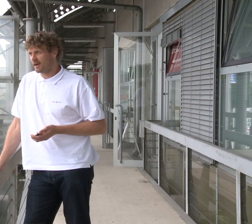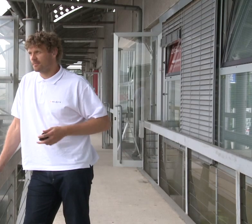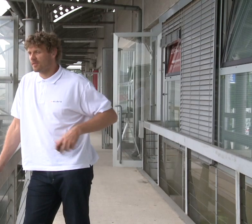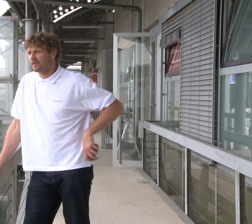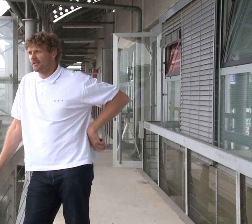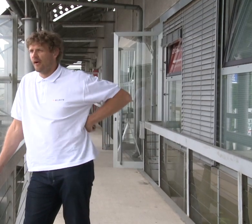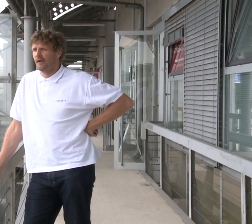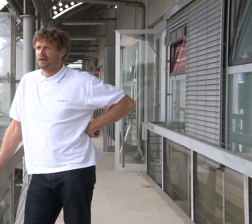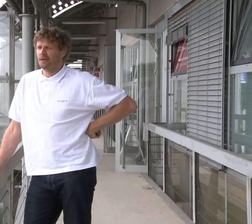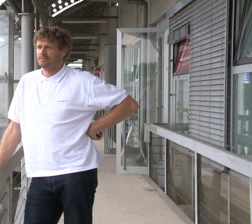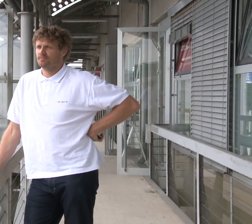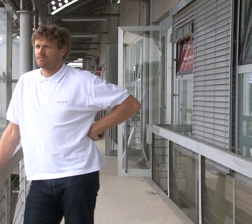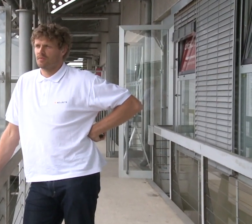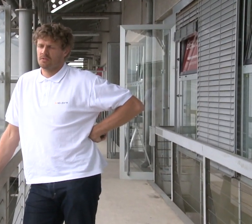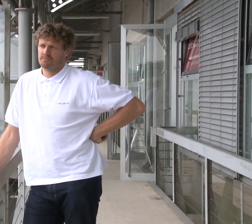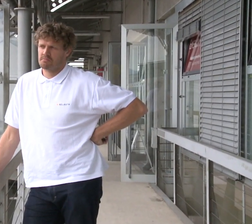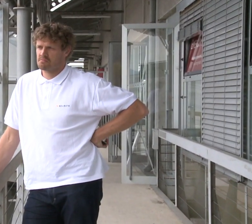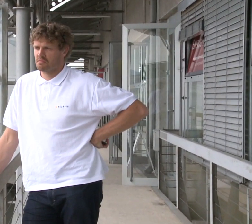Super te imam.